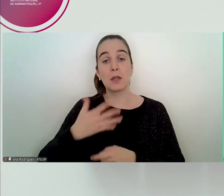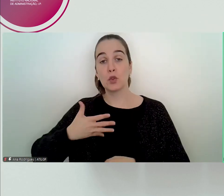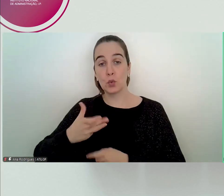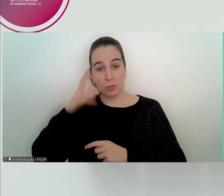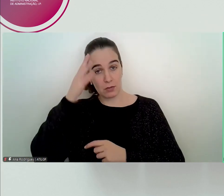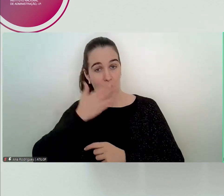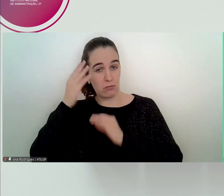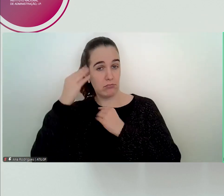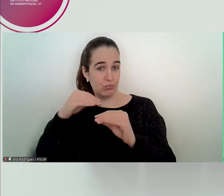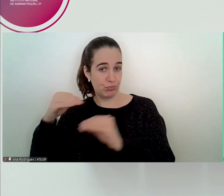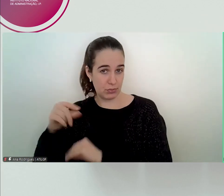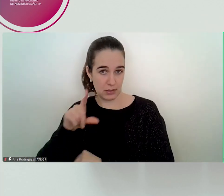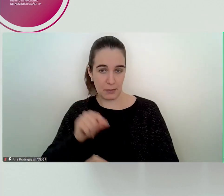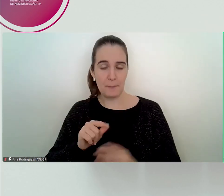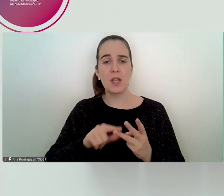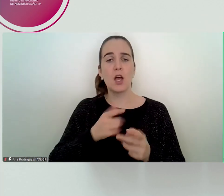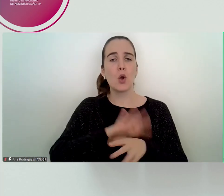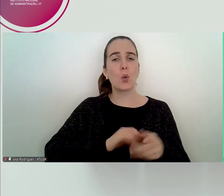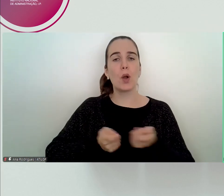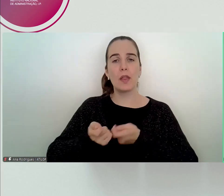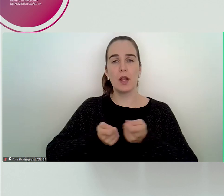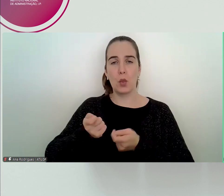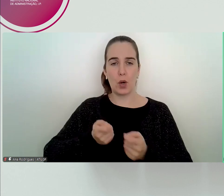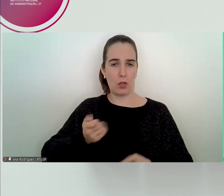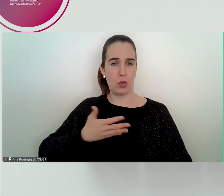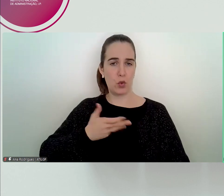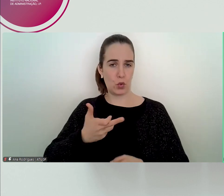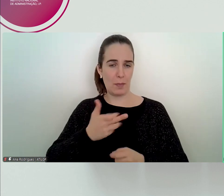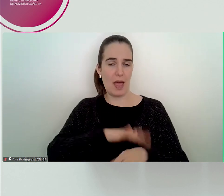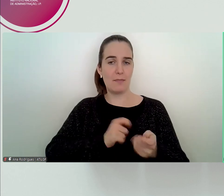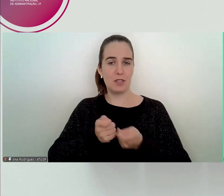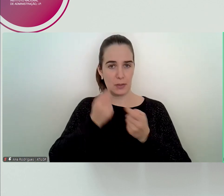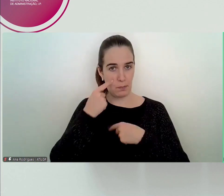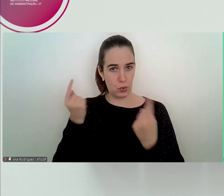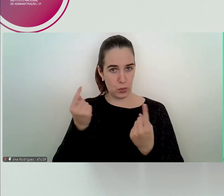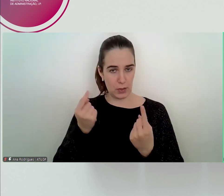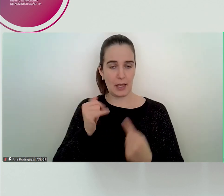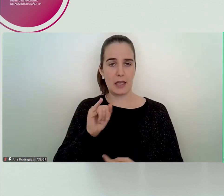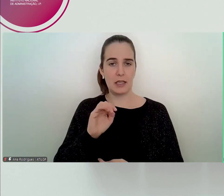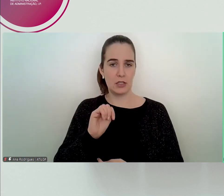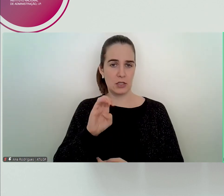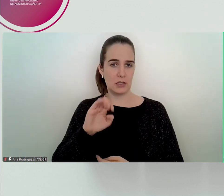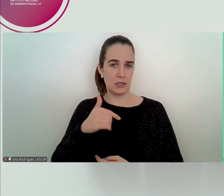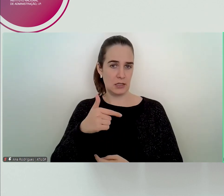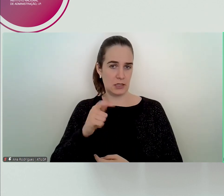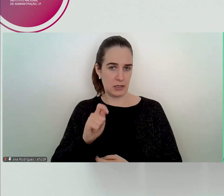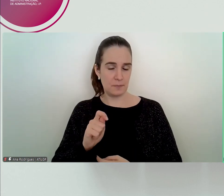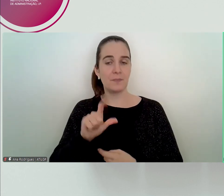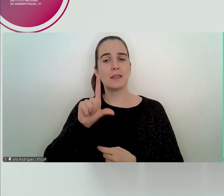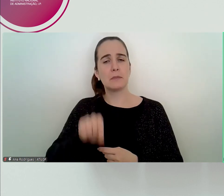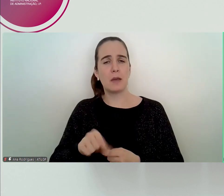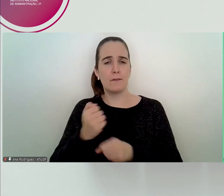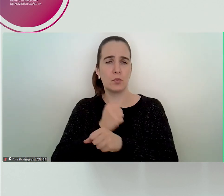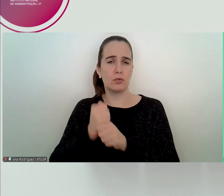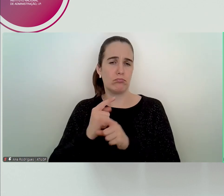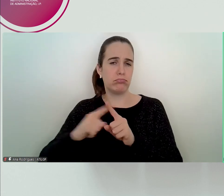Administração Pública. É coordenadora executiva do doutoramento em Administração Pública do ISCSP e tem desempenhado diversos cargos